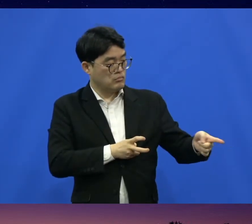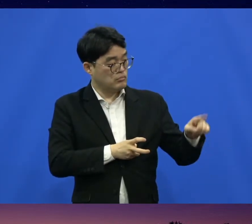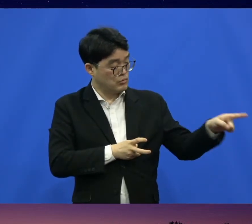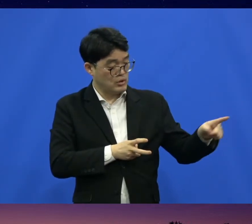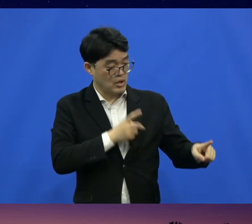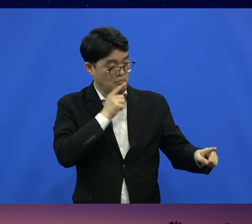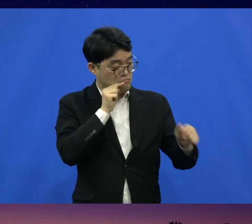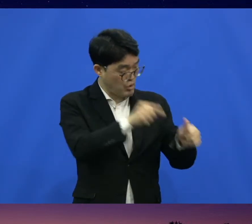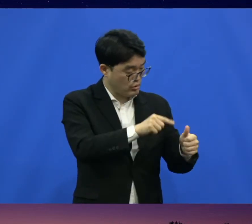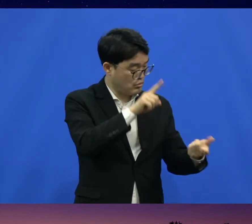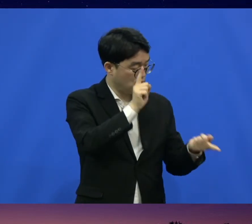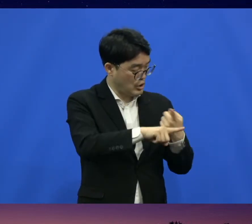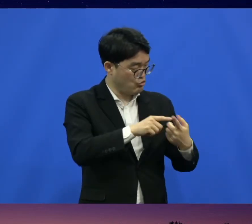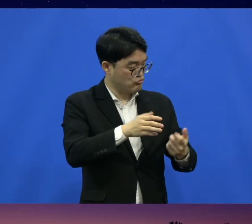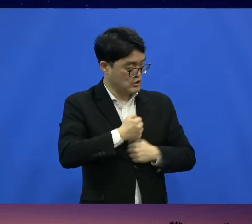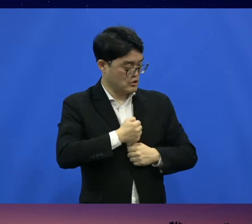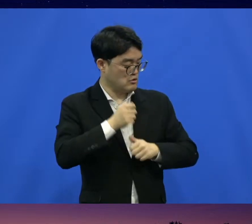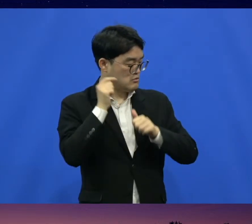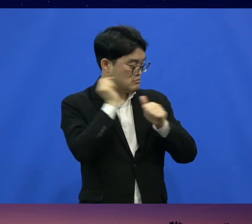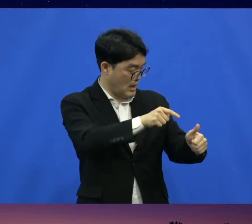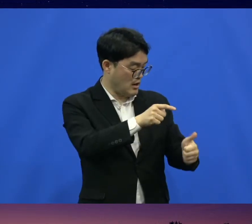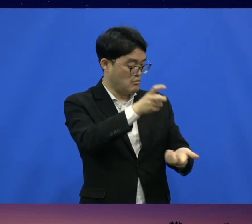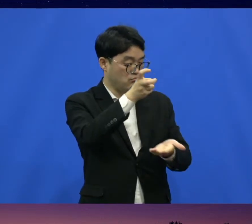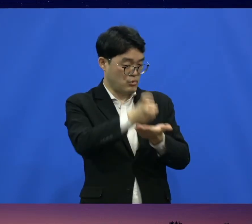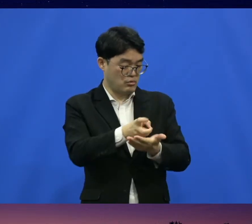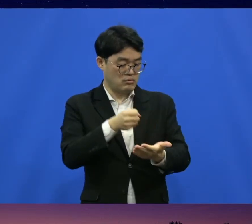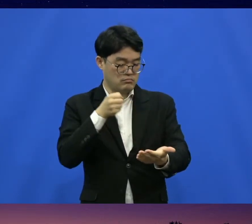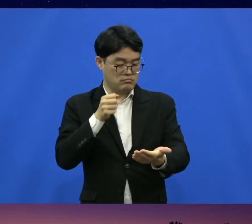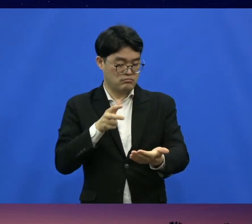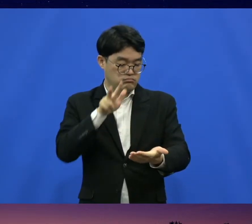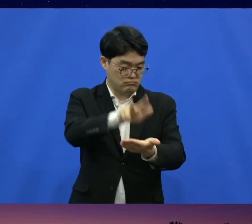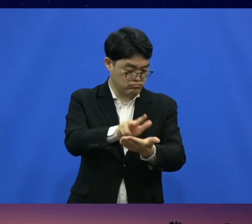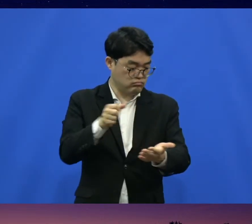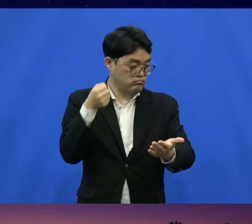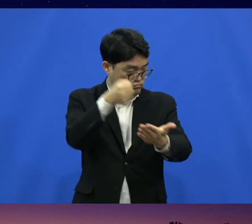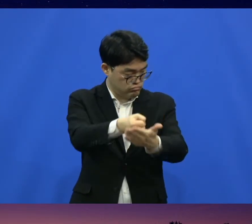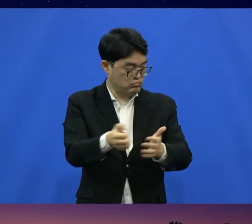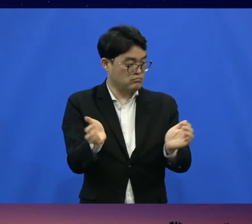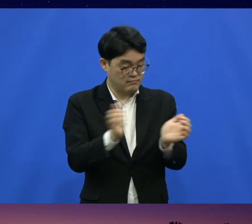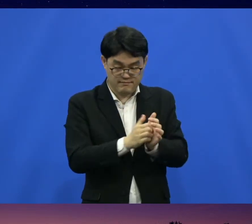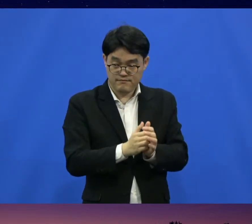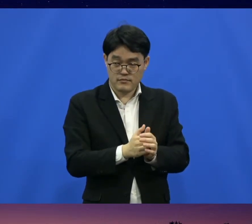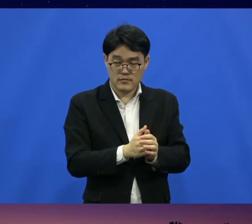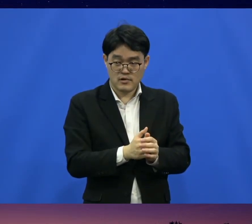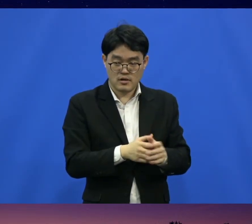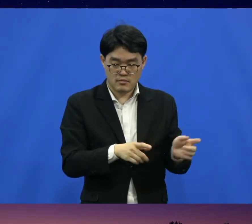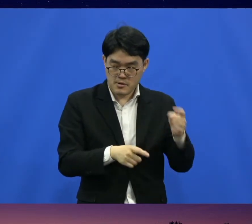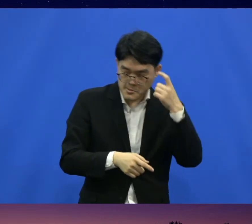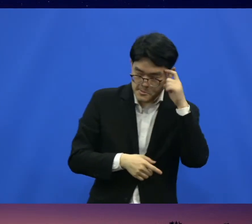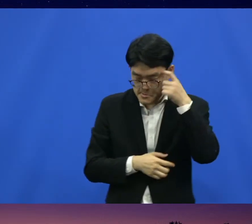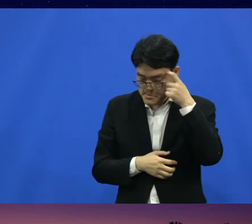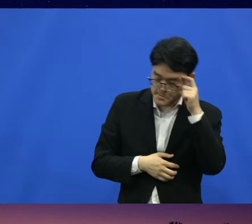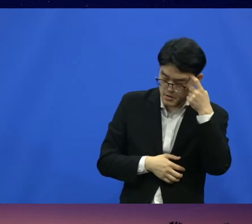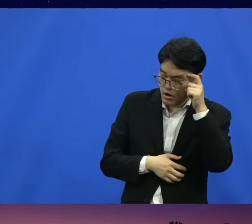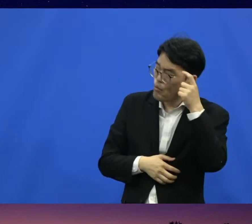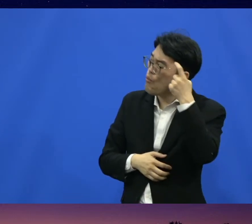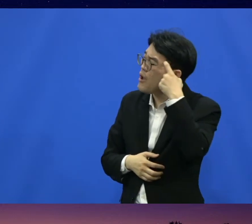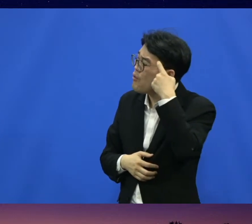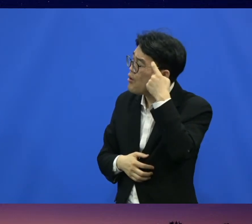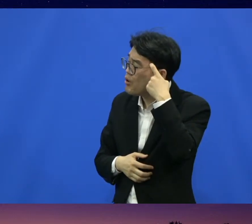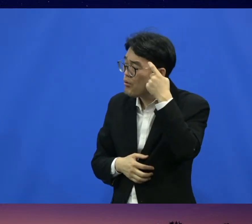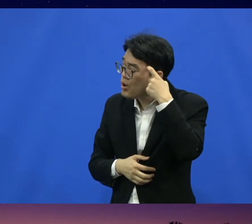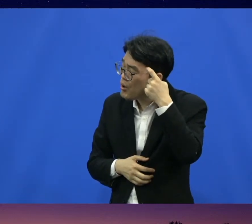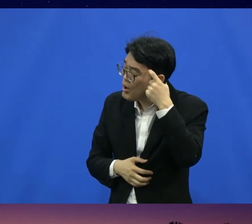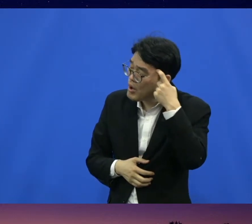먹지 말라는 거예요. 기준이에요, 기준. 뭐 별 생각을 자기들이 할 수 있죠. 왜라고 하는